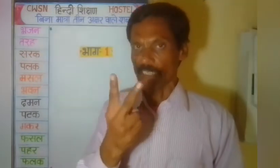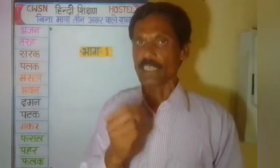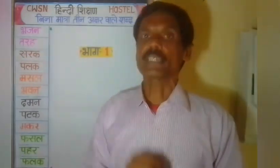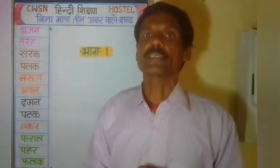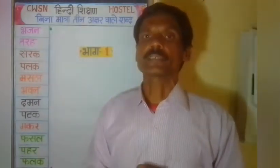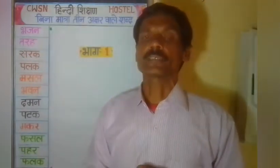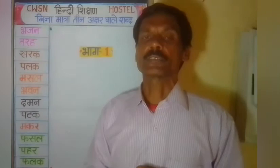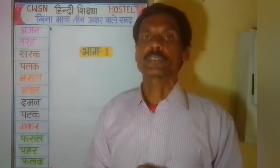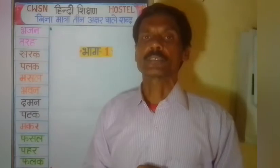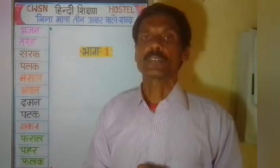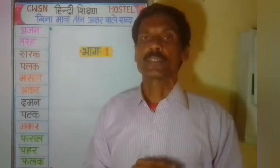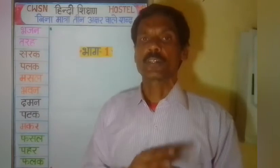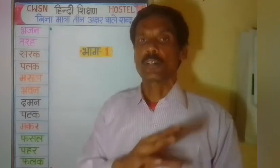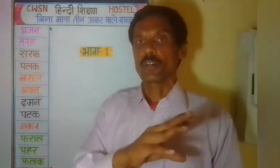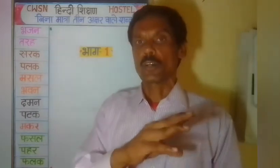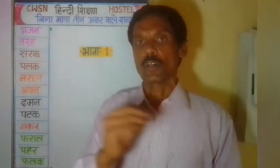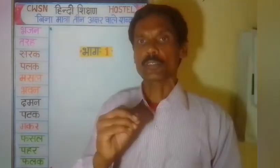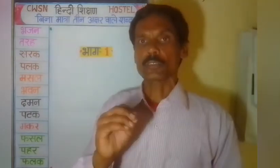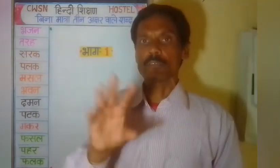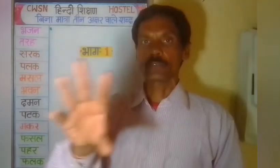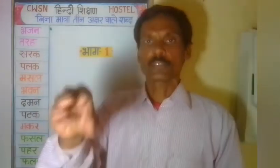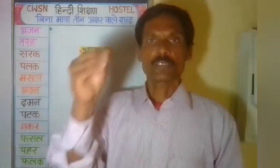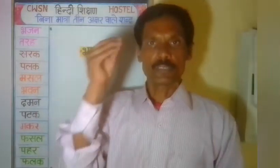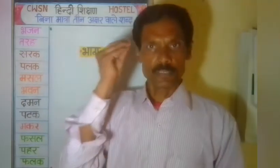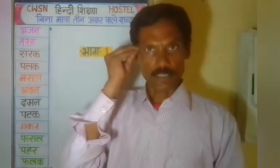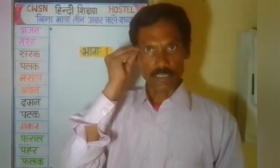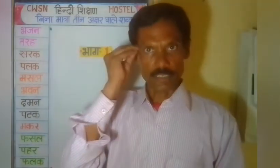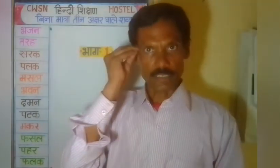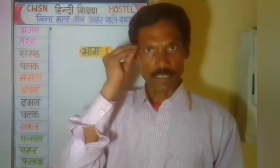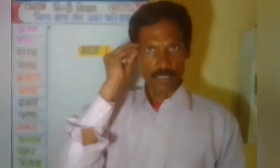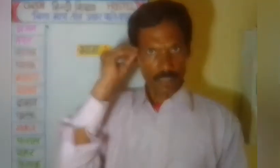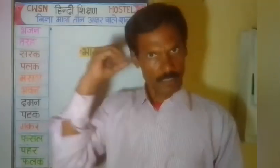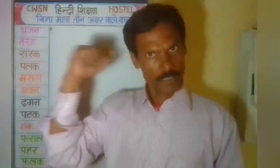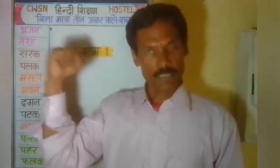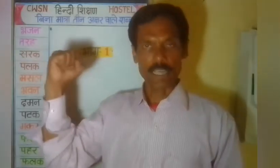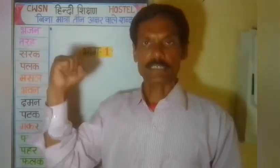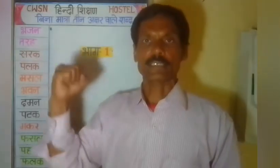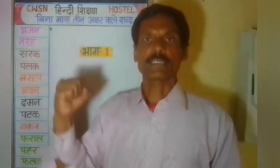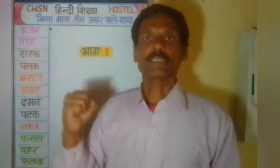देखिए और सीखिए, याद कीजिए।